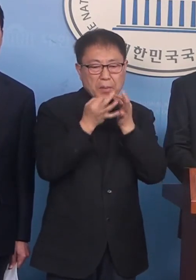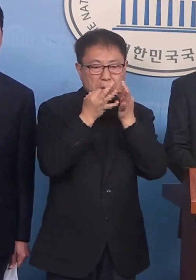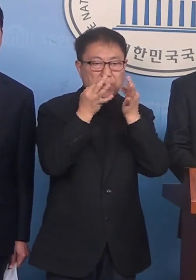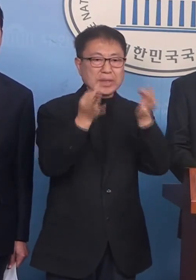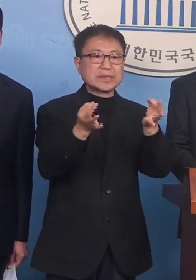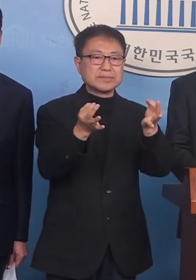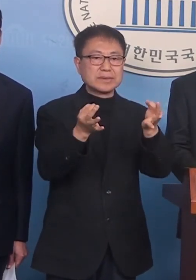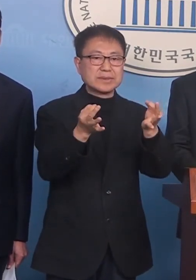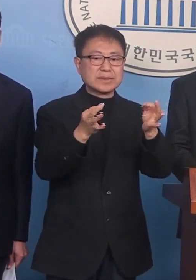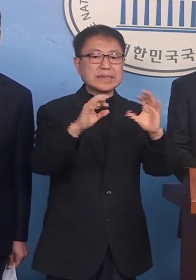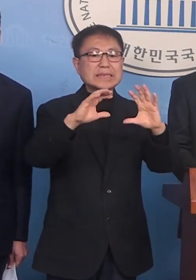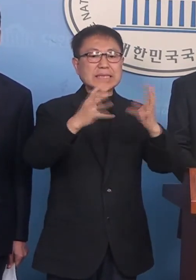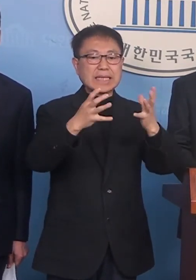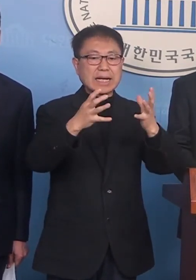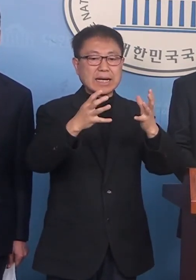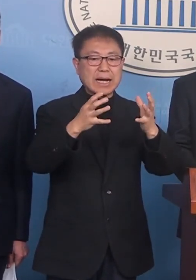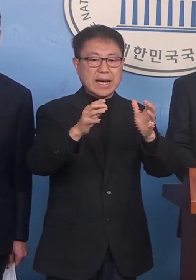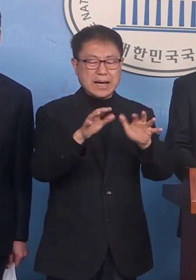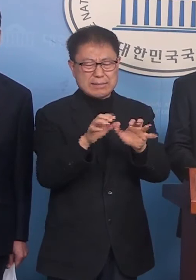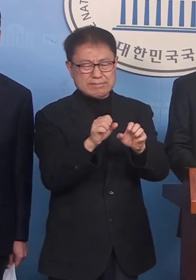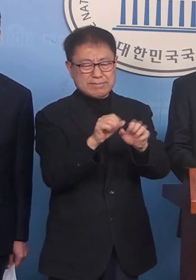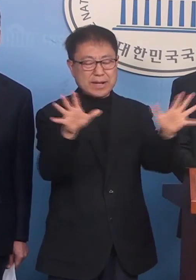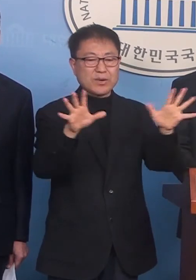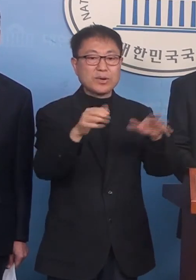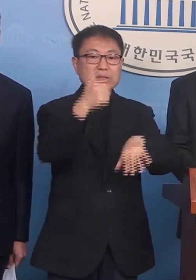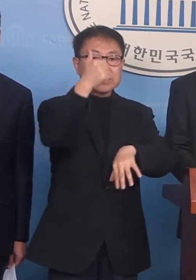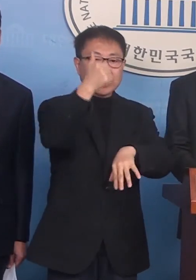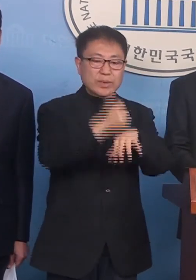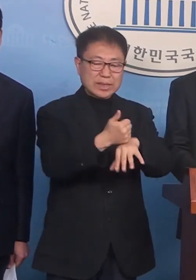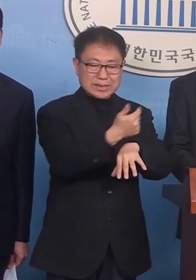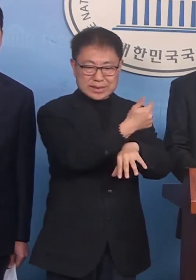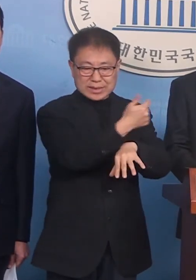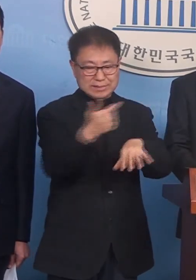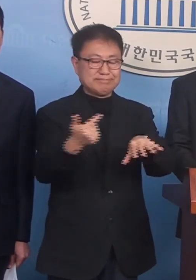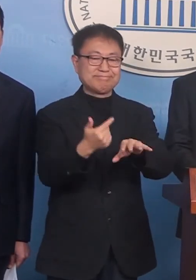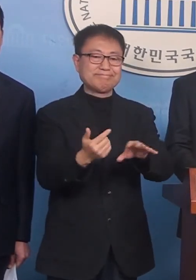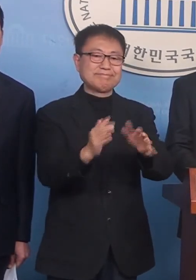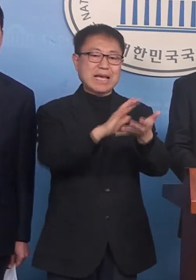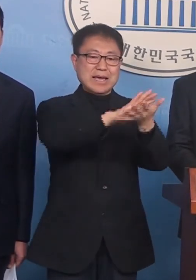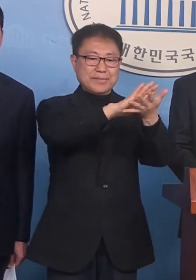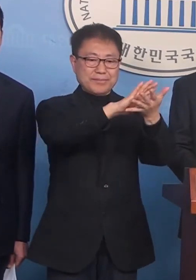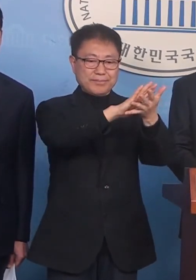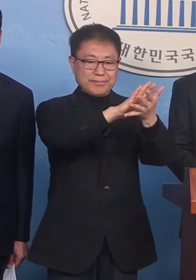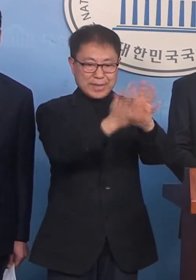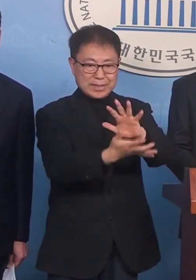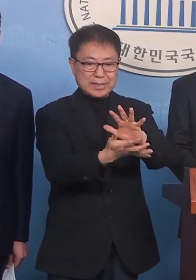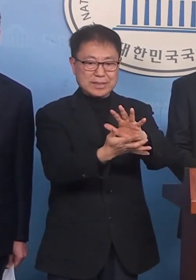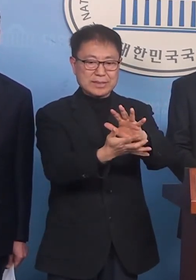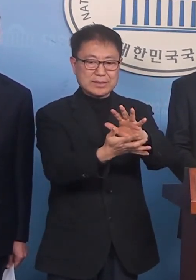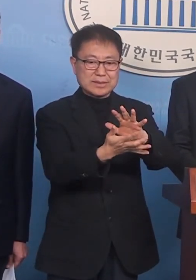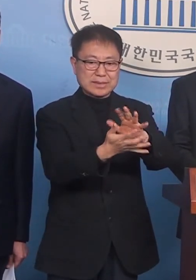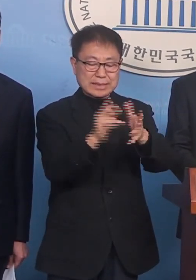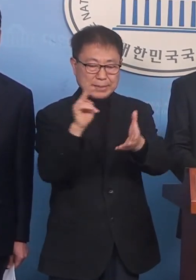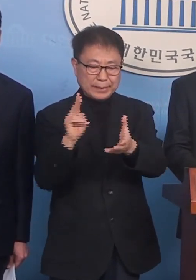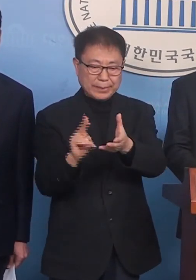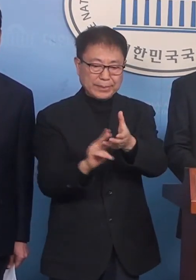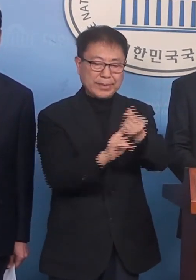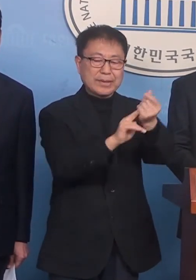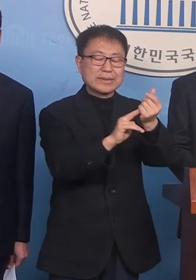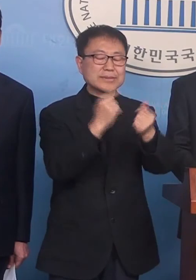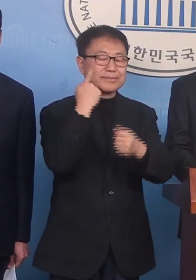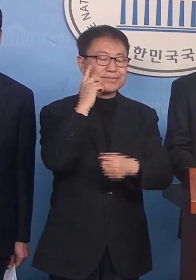외침이 세상을 진동시키고 마침내 큰 변화를 일궈내는 기적이 일어날